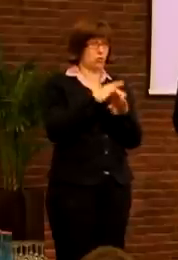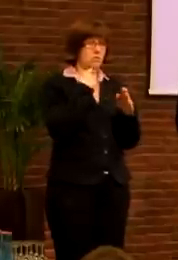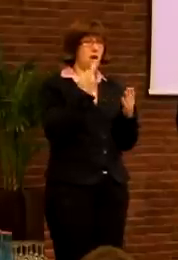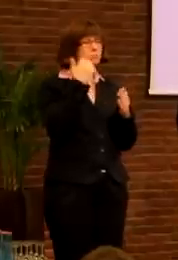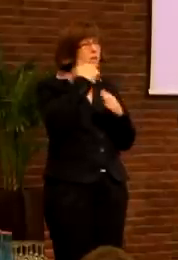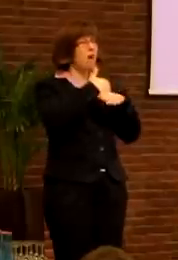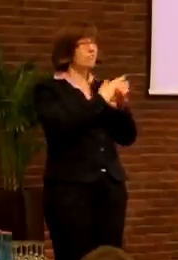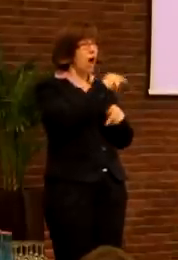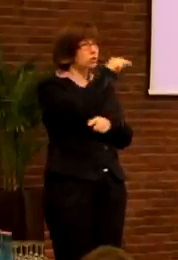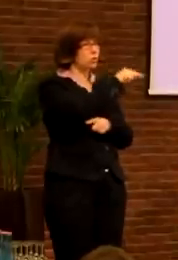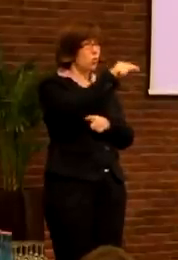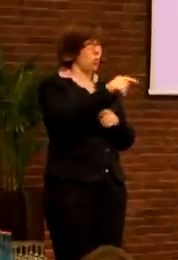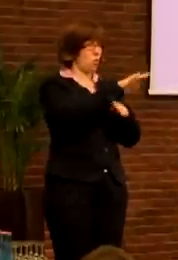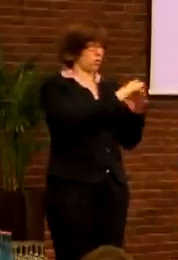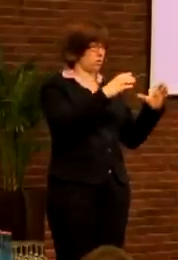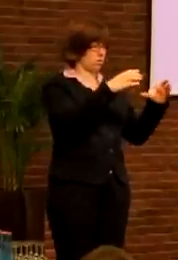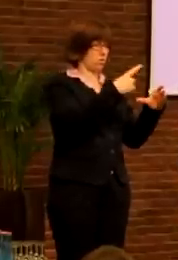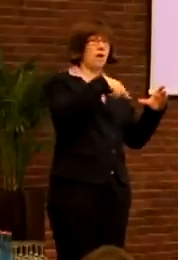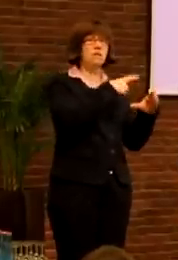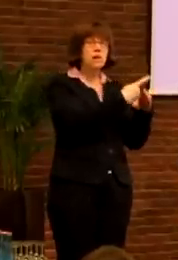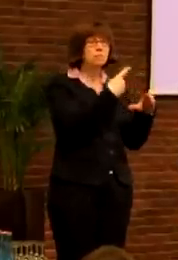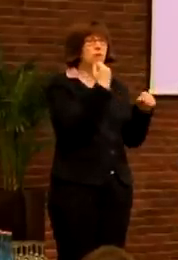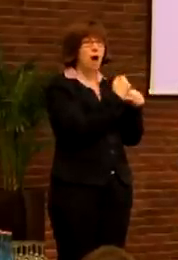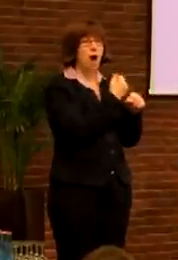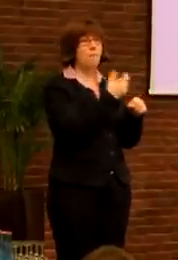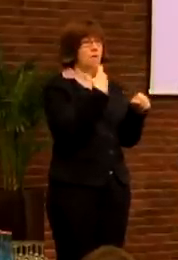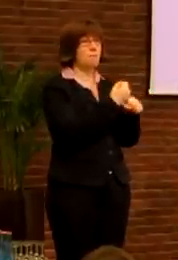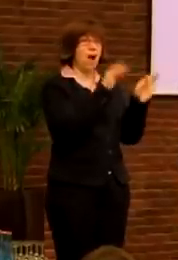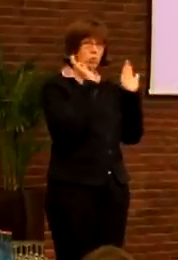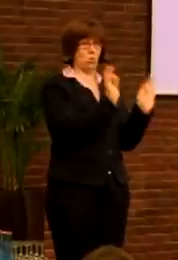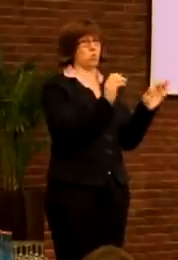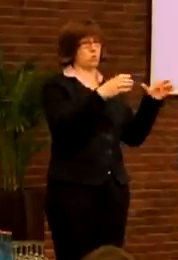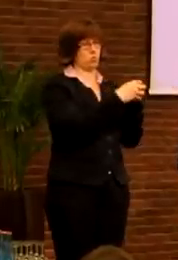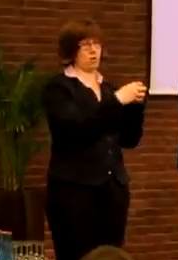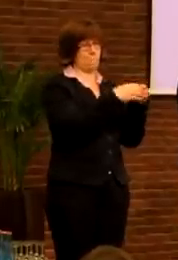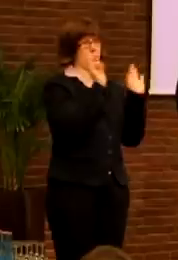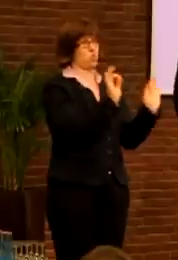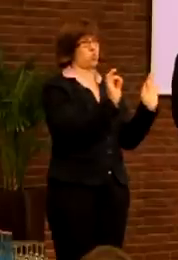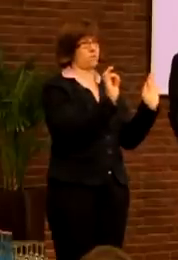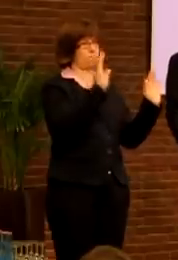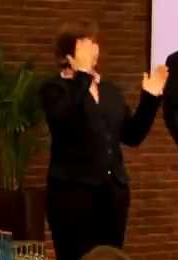liebe Fraktionärinnen und Fraktionäre, ihr macht euren Job alle zusammen richtig gut.